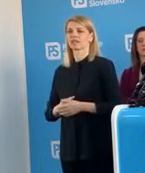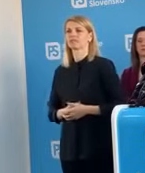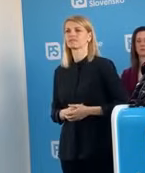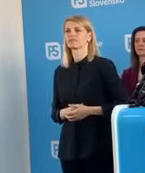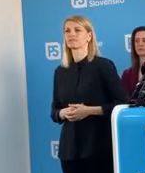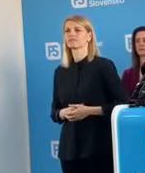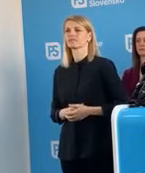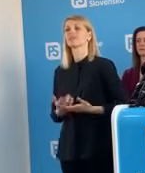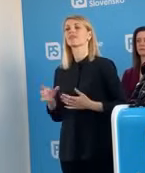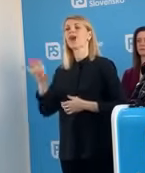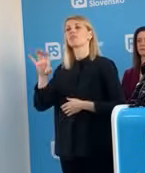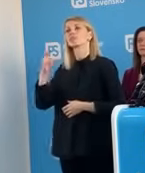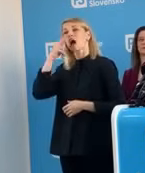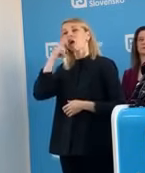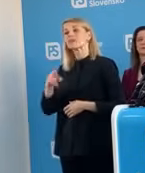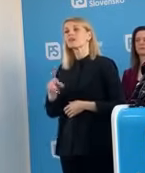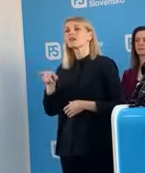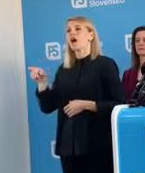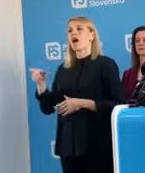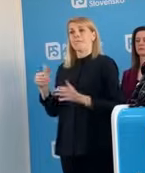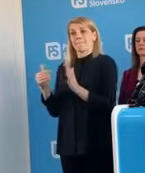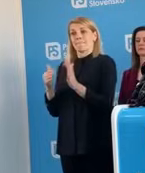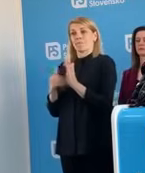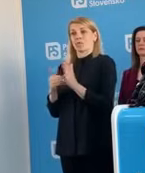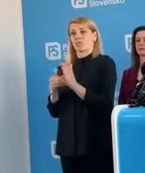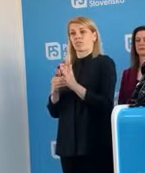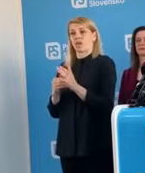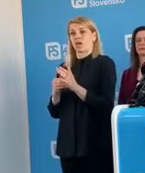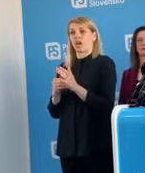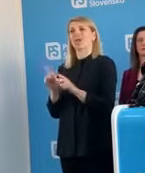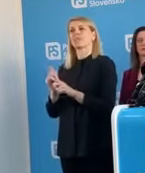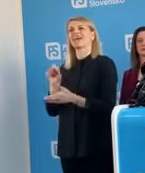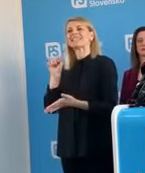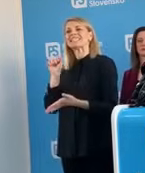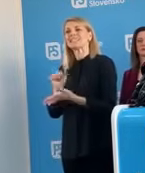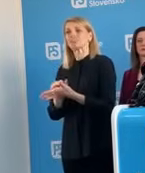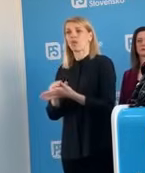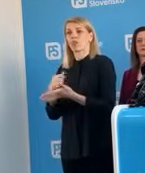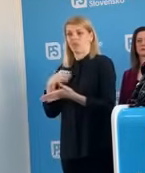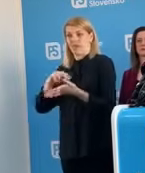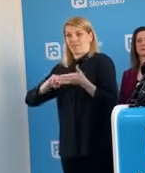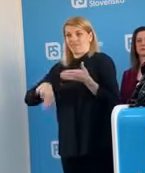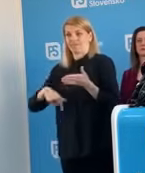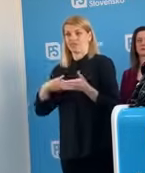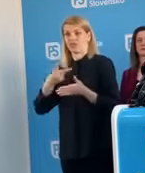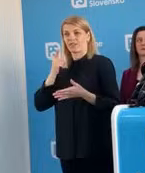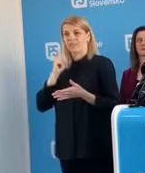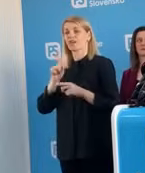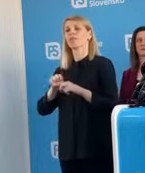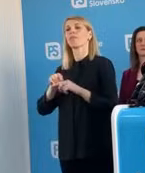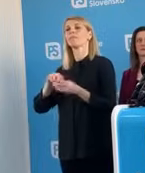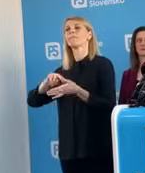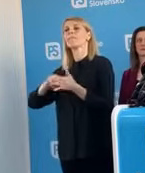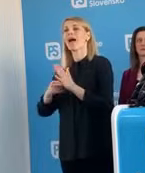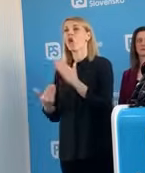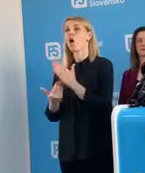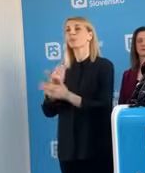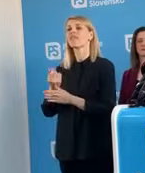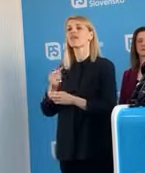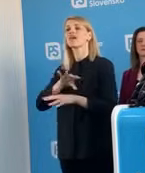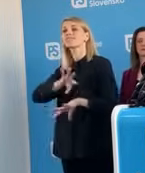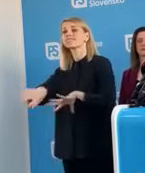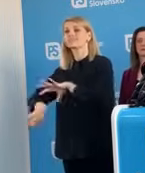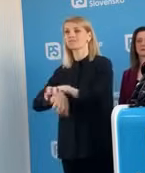Jednak potrebuje Európska komisia, pretože sme sa k tomu zaviazali, garancie, že z plánu obnovy sa nebudú